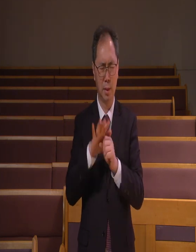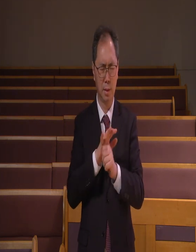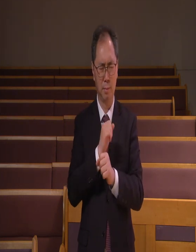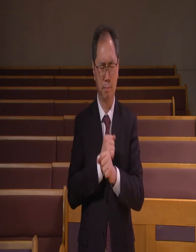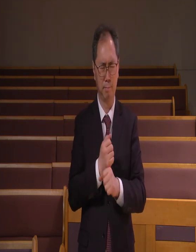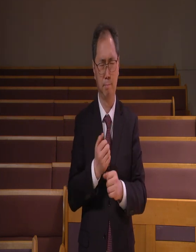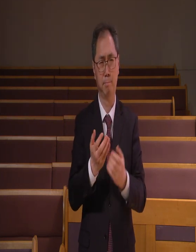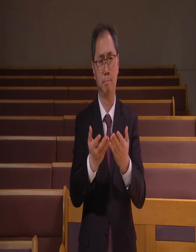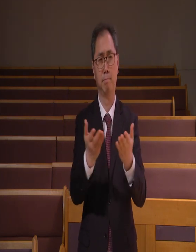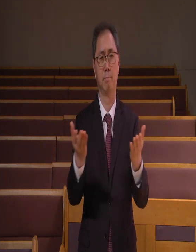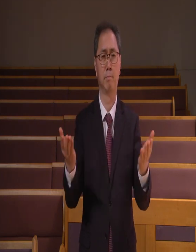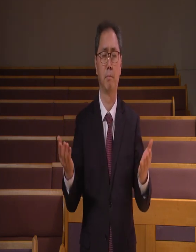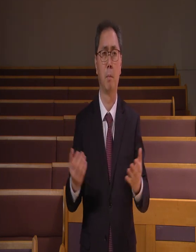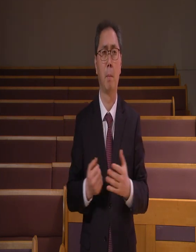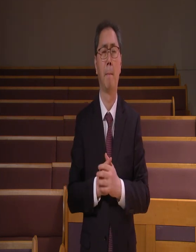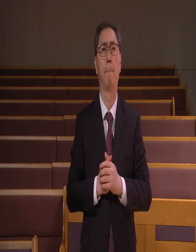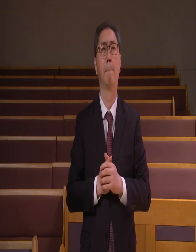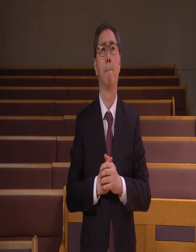사랑하는 여러분,